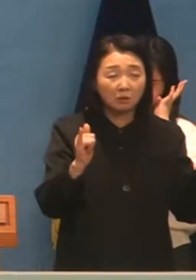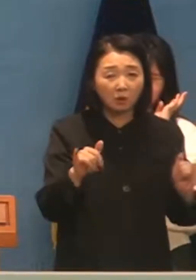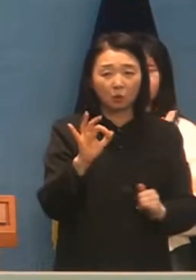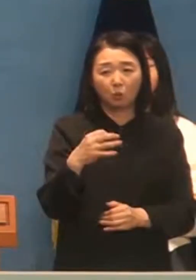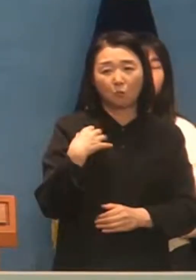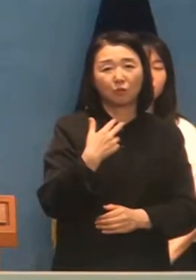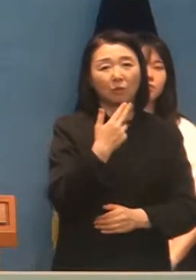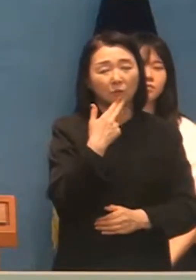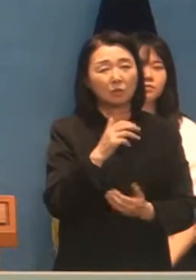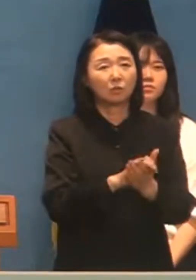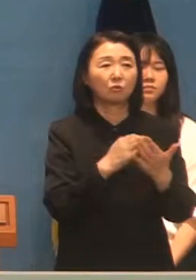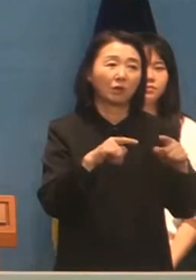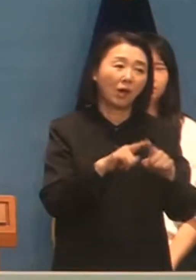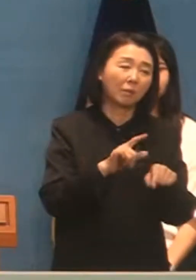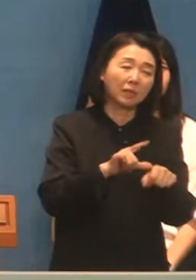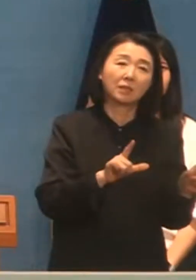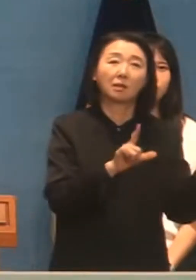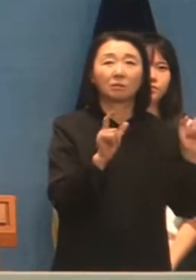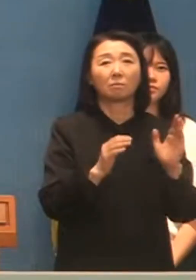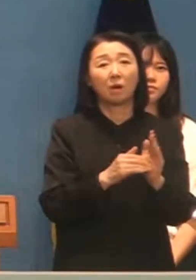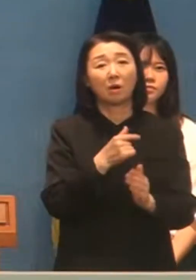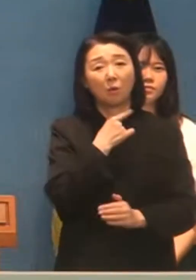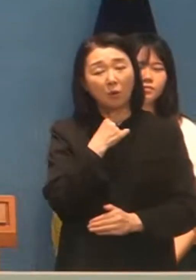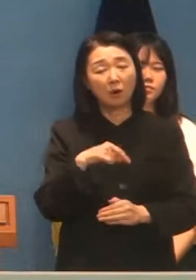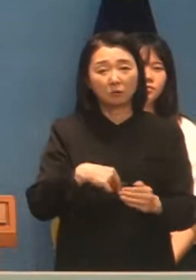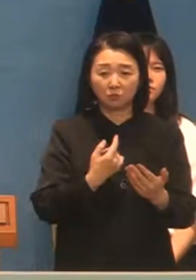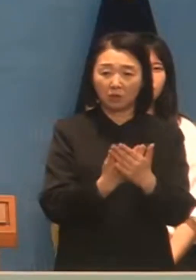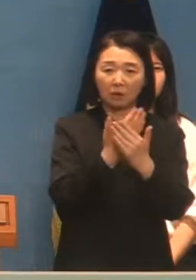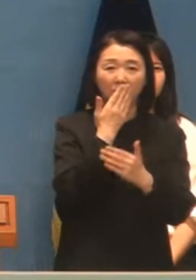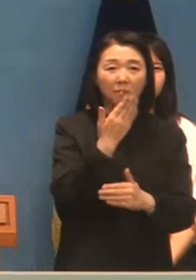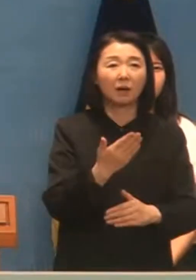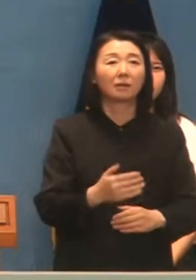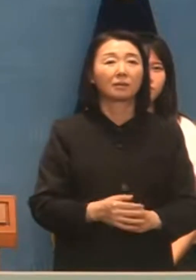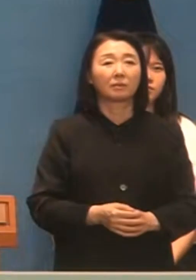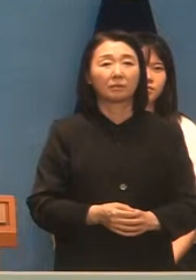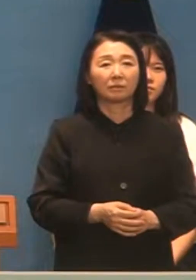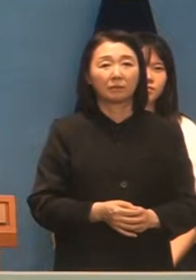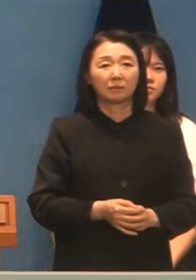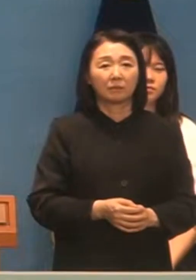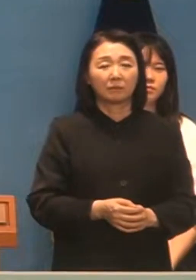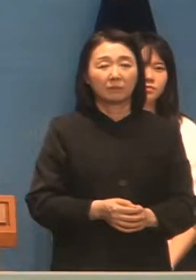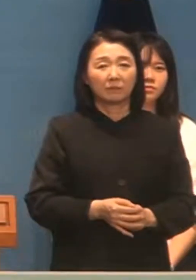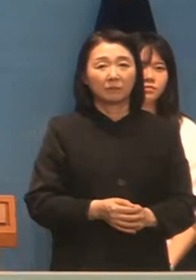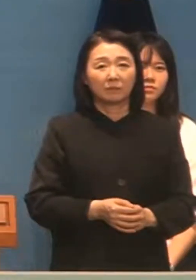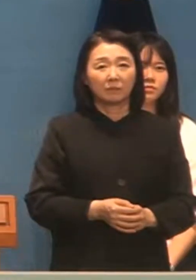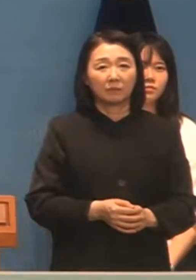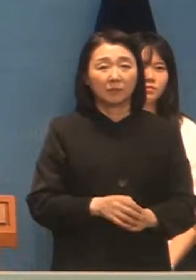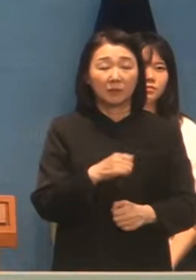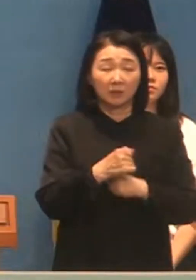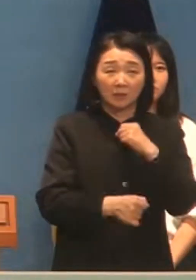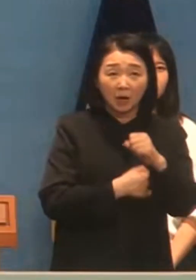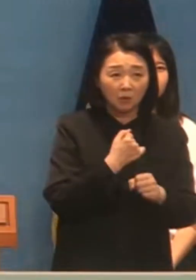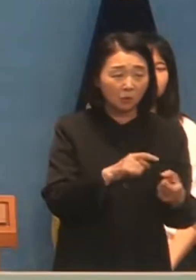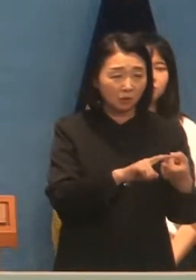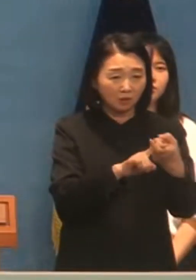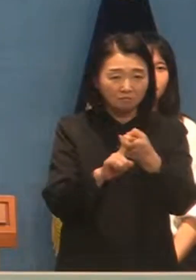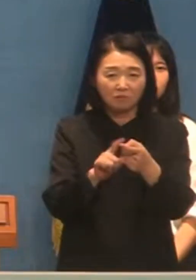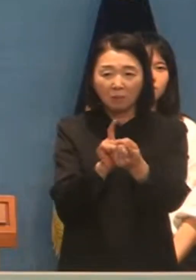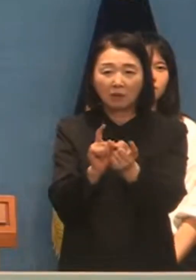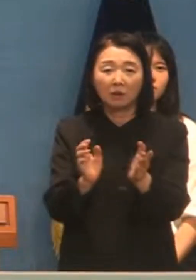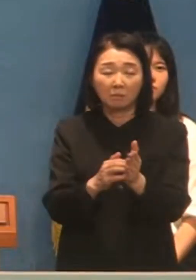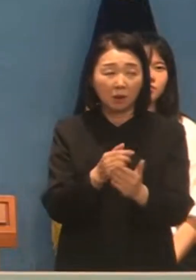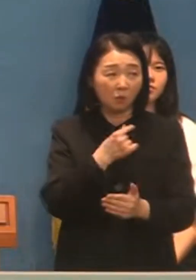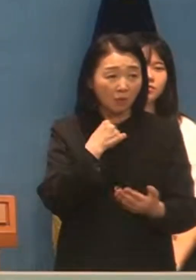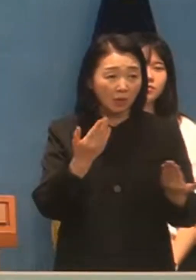부담 없이 친구들과 시간을 보내고 원하던 자기 개발을 할 수 있게 되었다고 말합니다. 자유롭게 관계 맺고 하고 싶은 일을